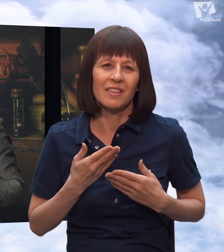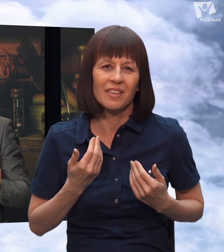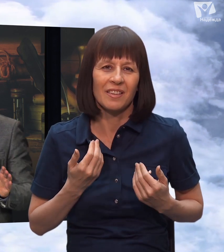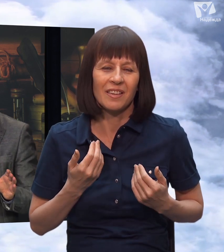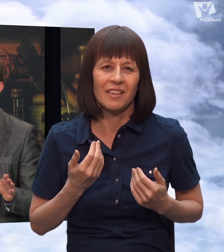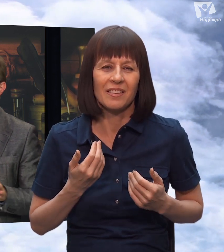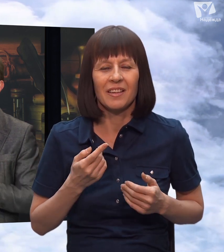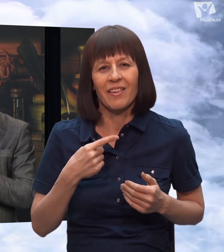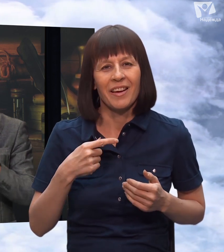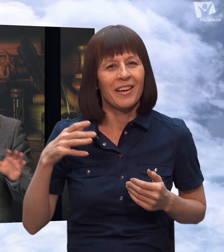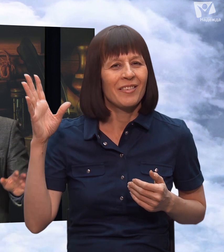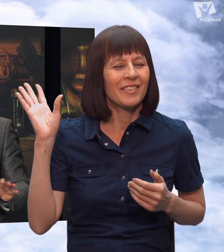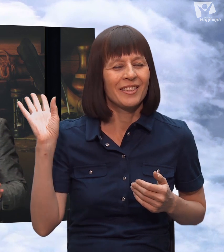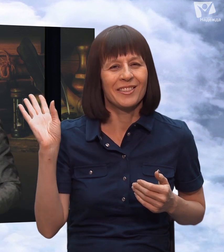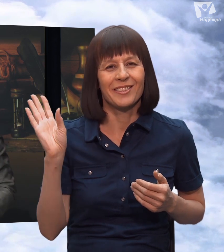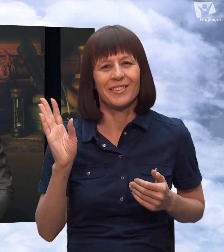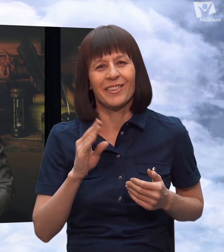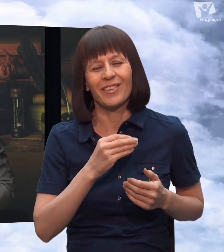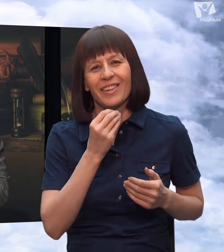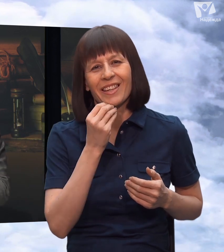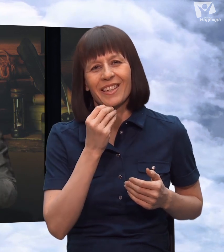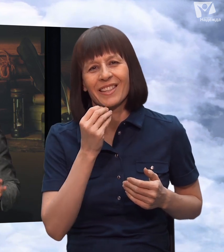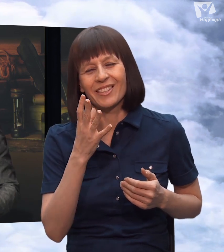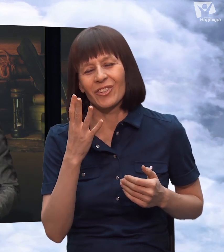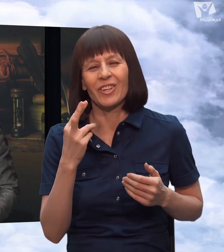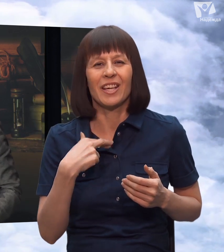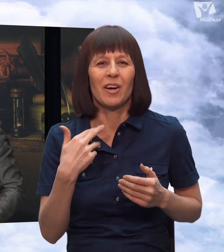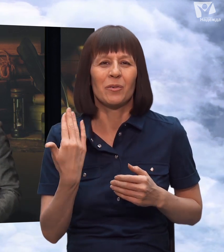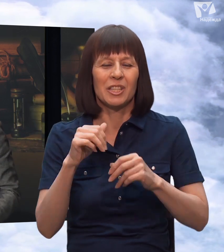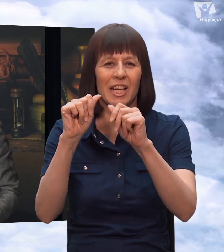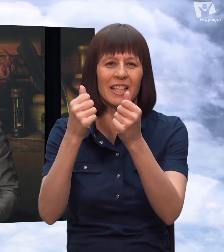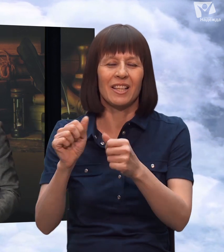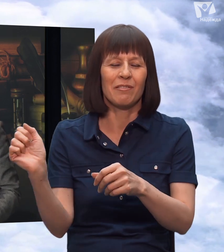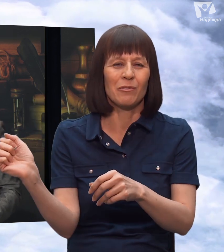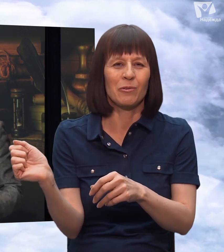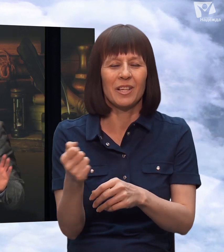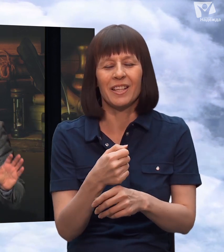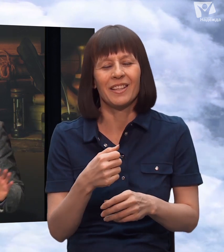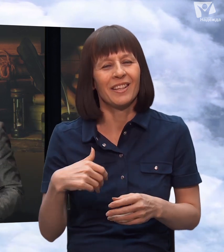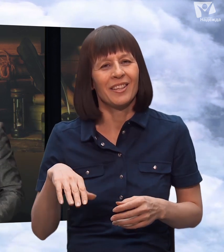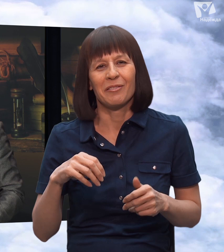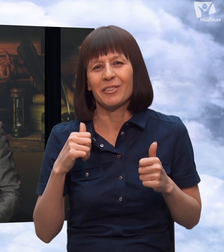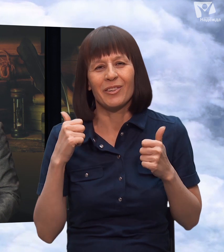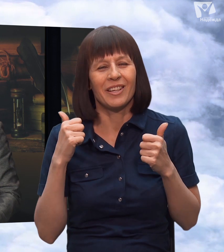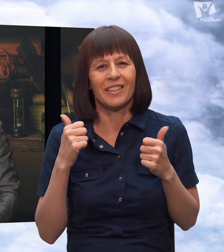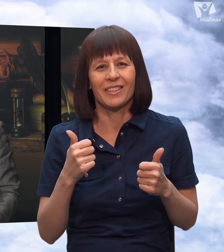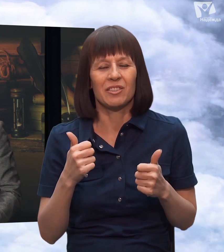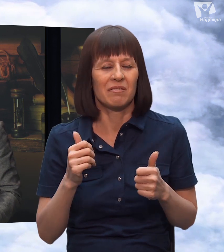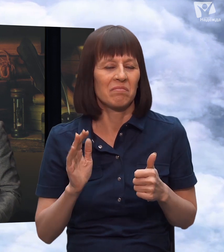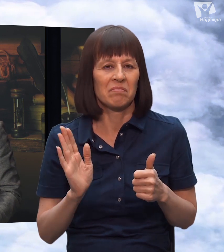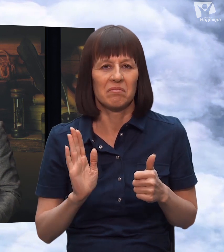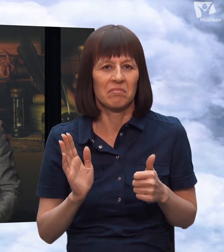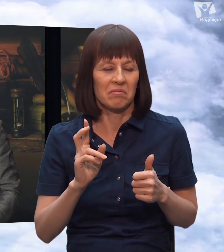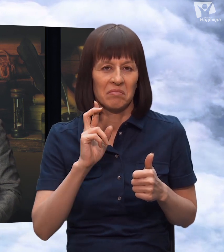все хорошо все что должно быть разрушена разрушена все что может быть уничтожена